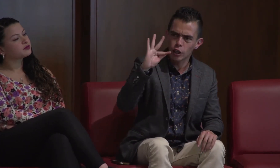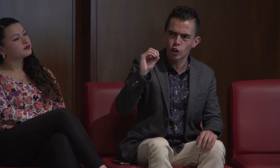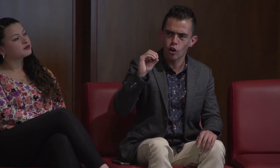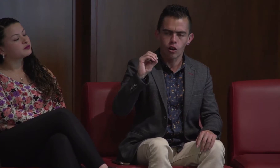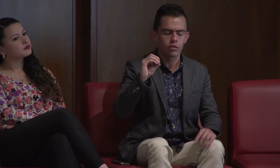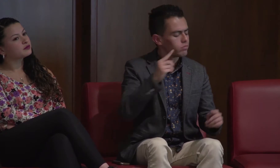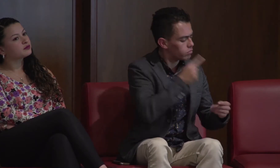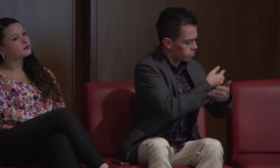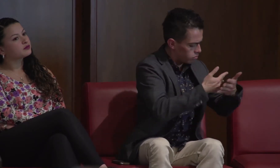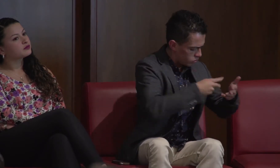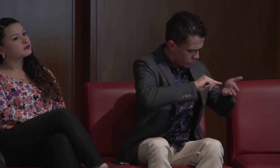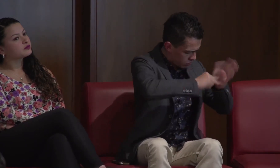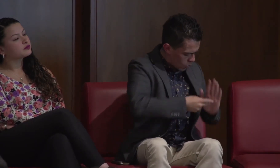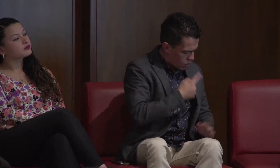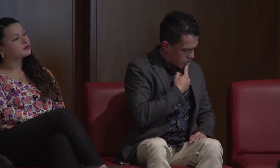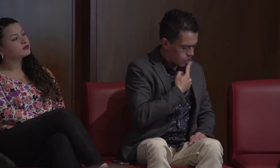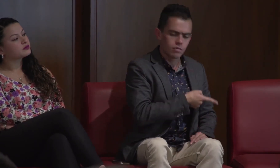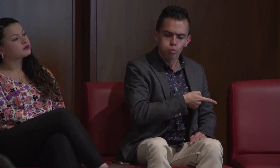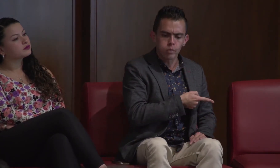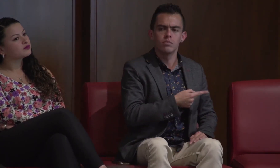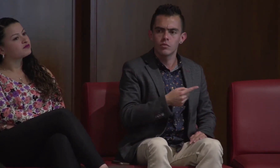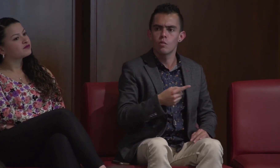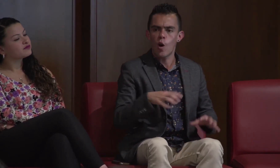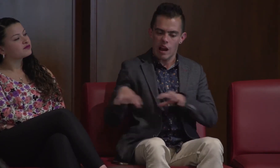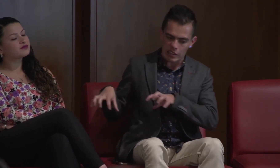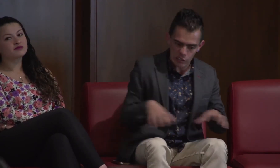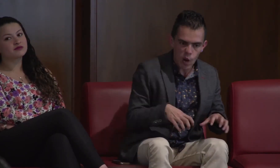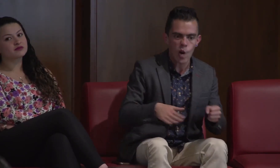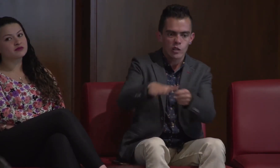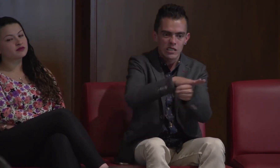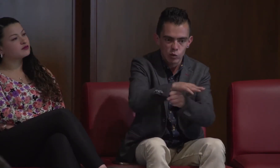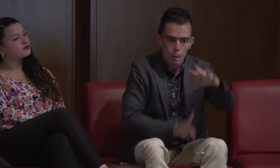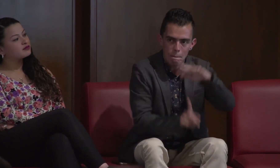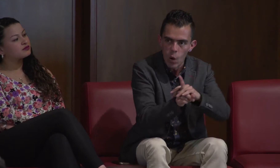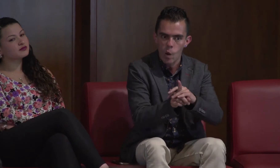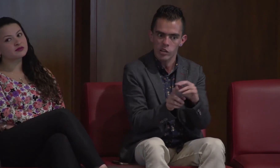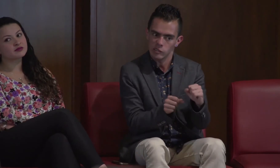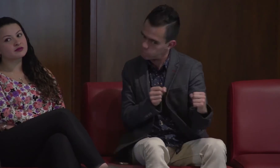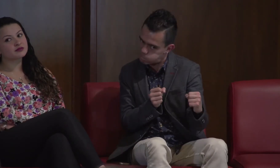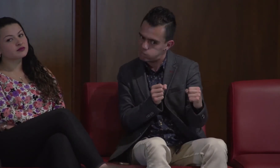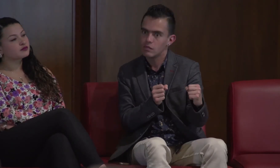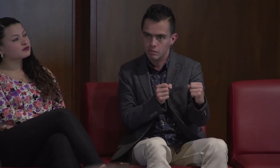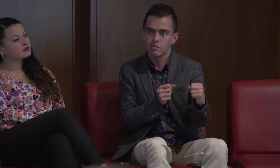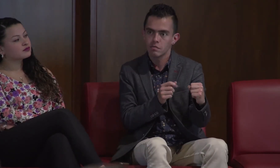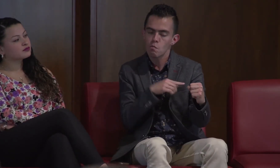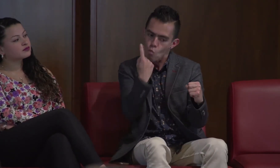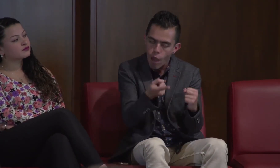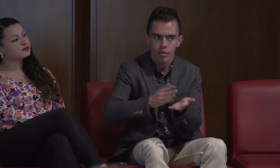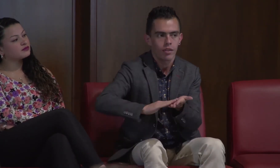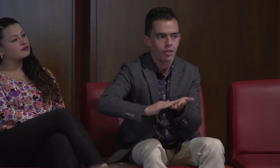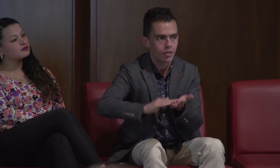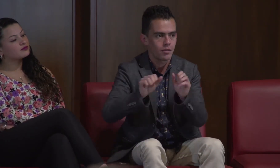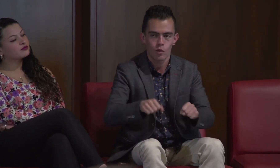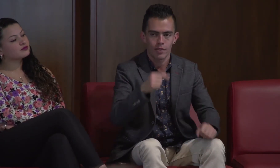hubo digamos, esa reflexión y esas discusiones frente a esos constructos, también cuando hablábamos de conflicto, también teníamos que